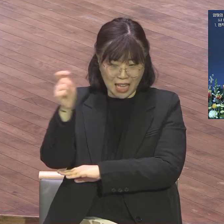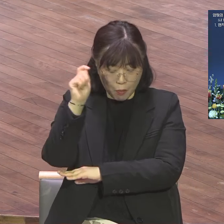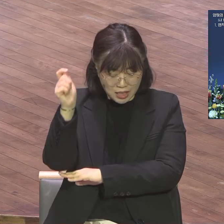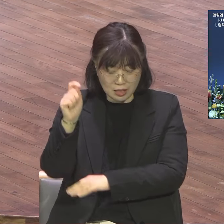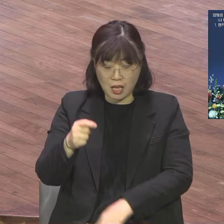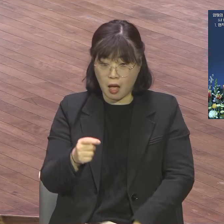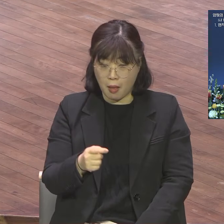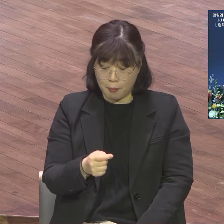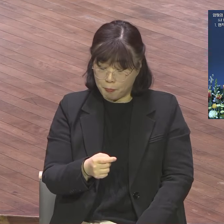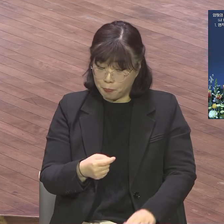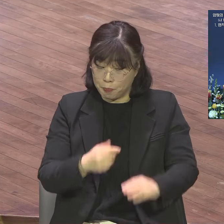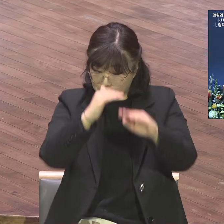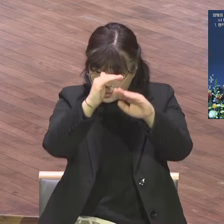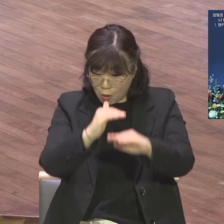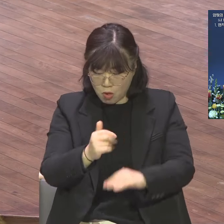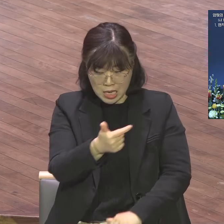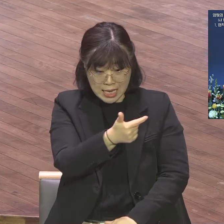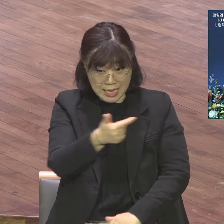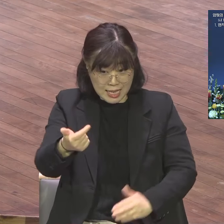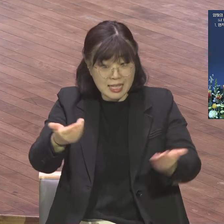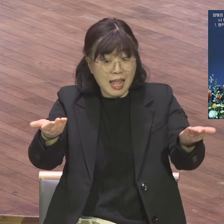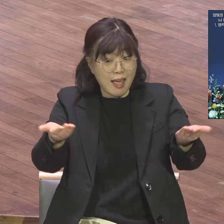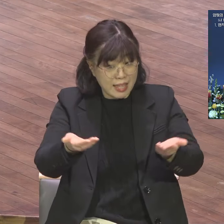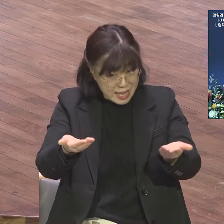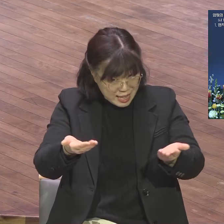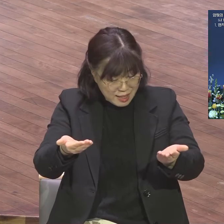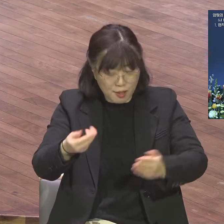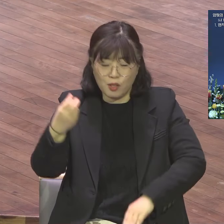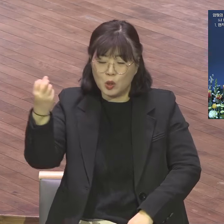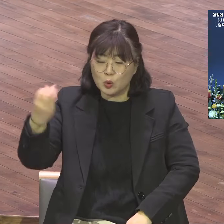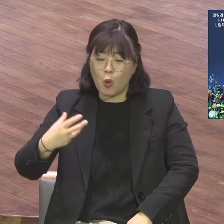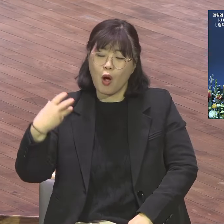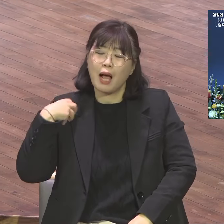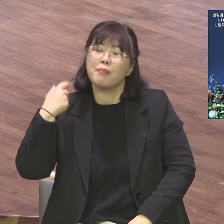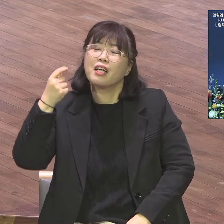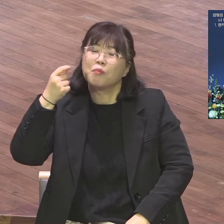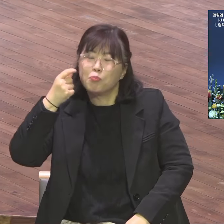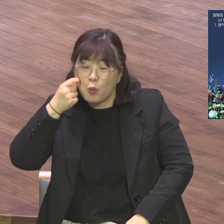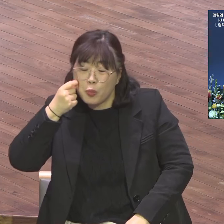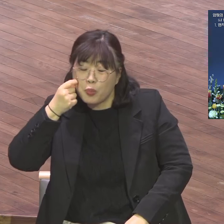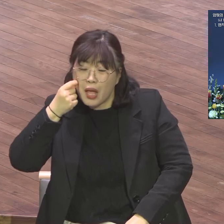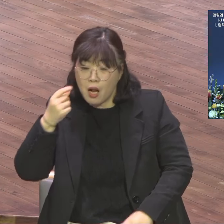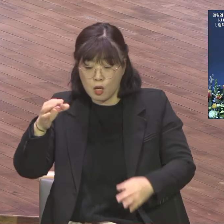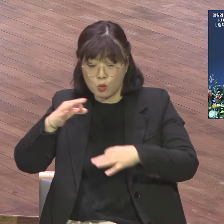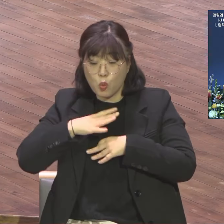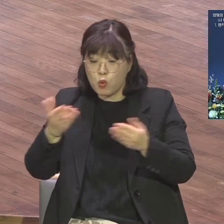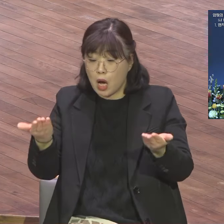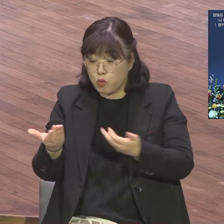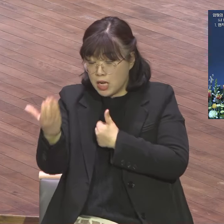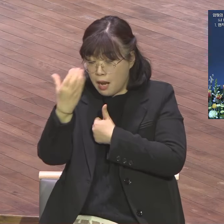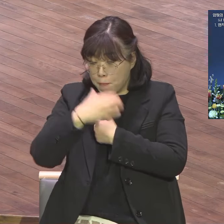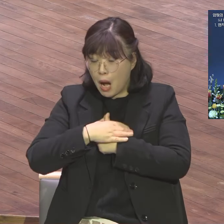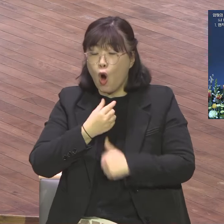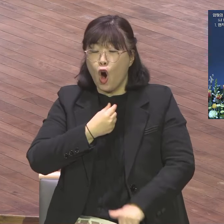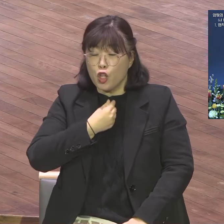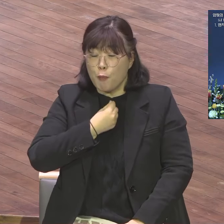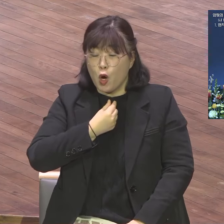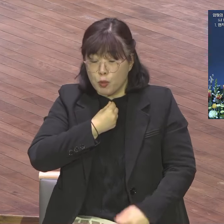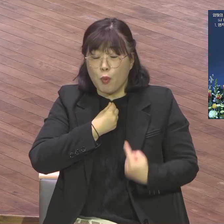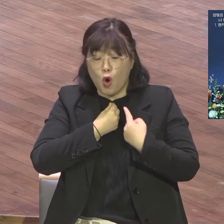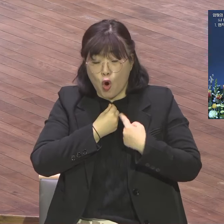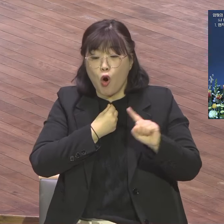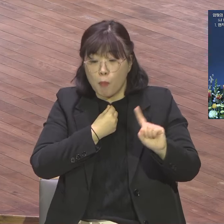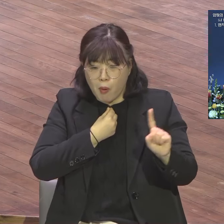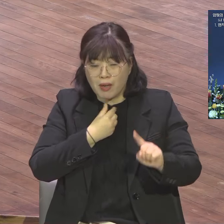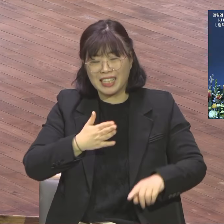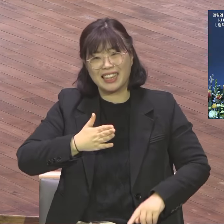이 말씀은 우리가 큰 일을 하지 말라는 것이 아니라 교만한 마음에 출발한 행동은 하나님의 영광 드러내는 게